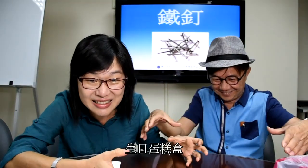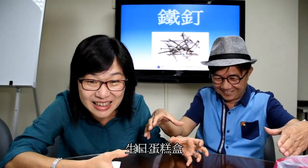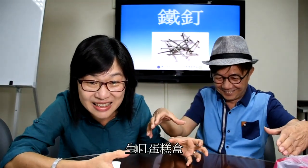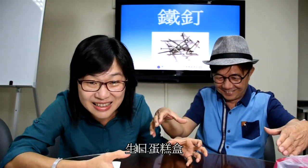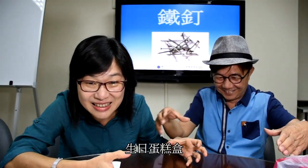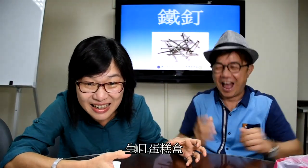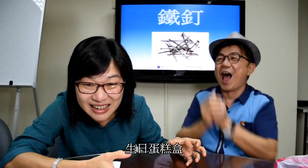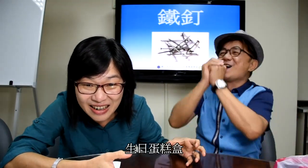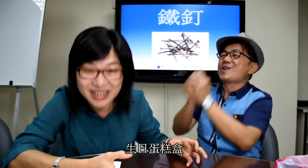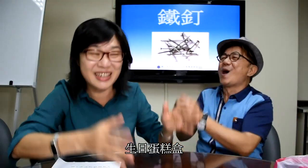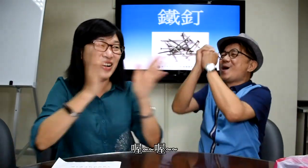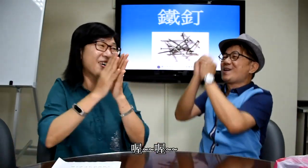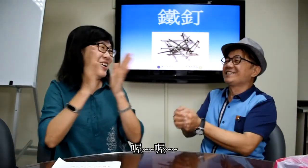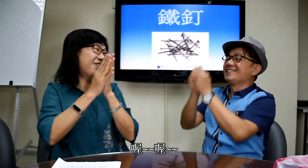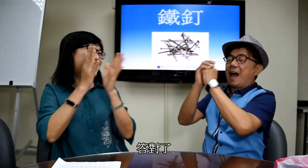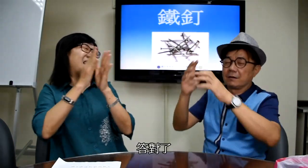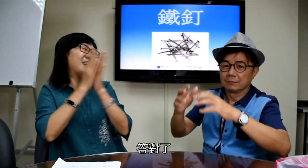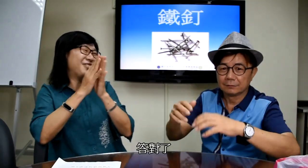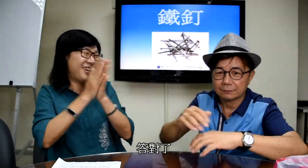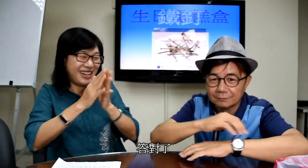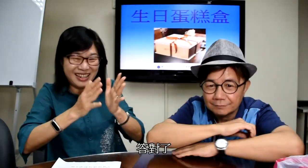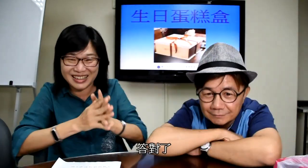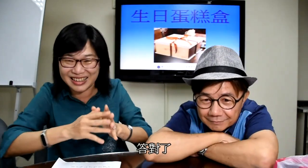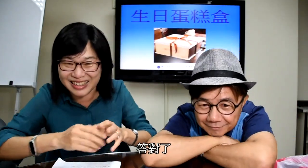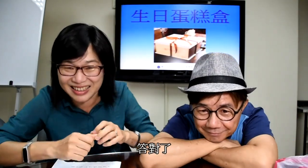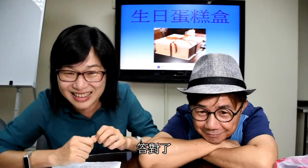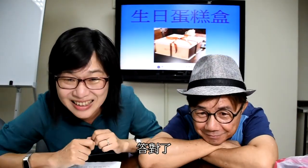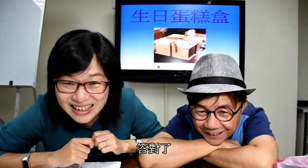生日蛋糕盒哦，答对了。